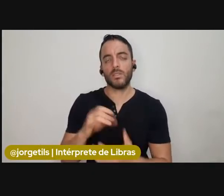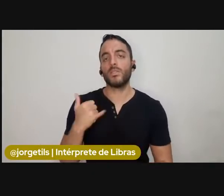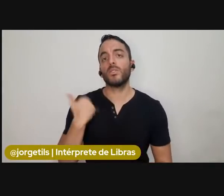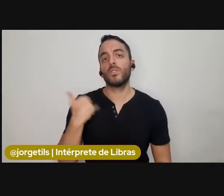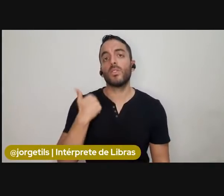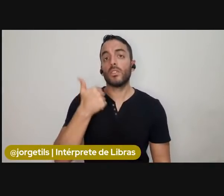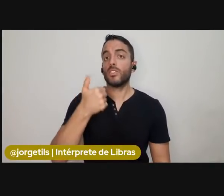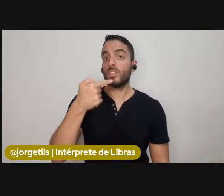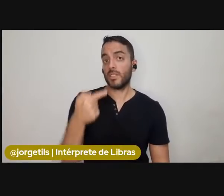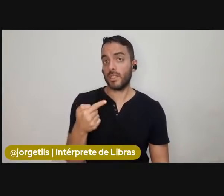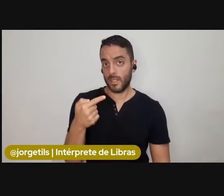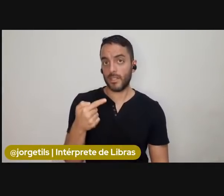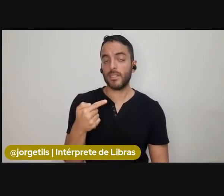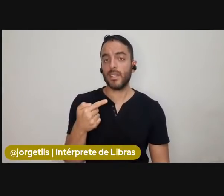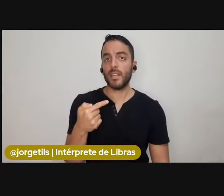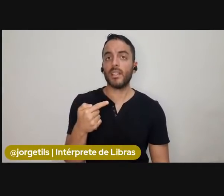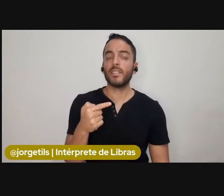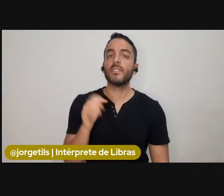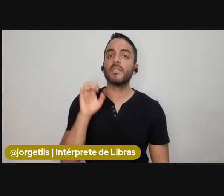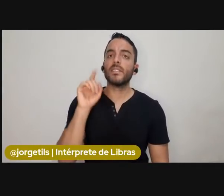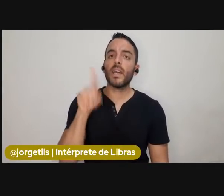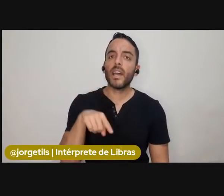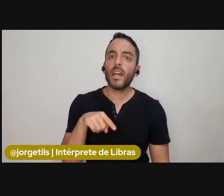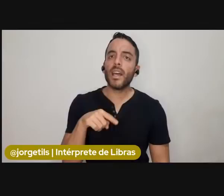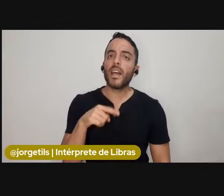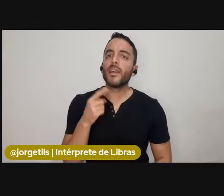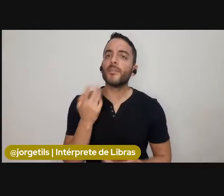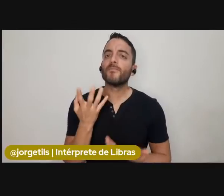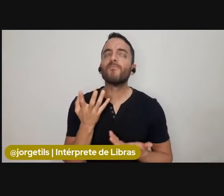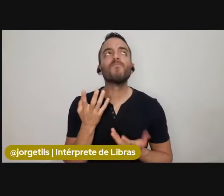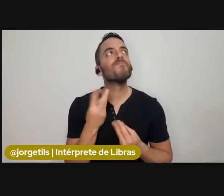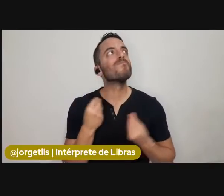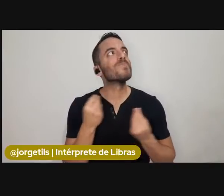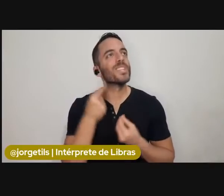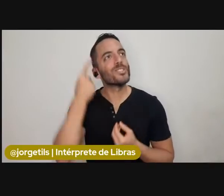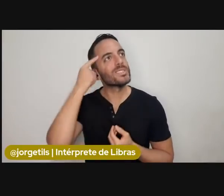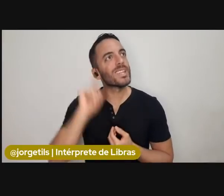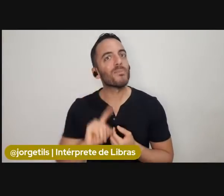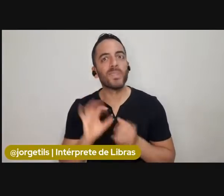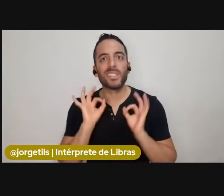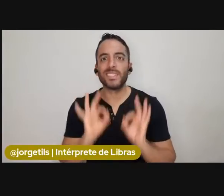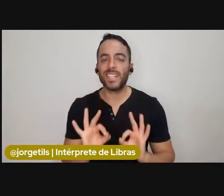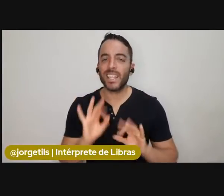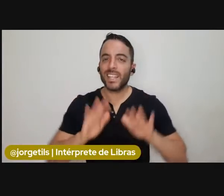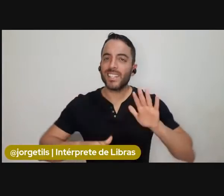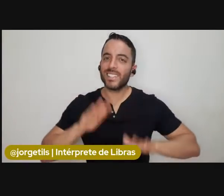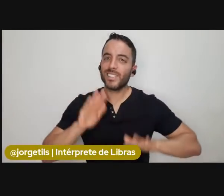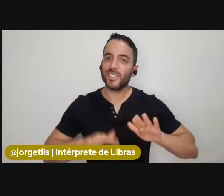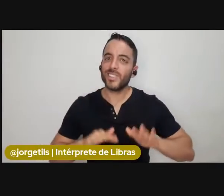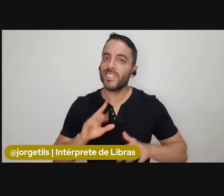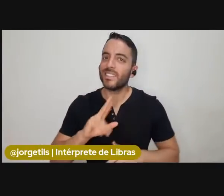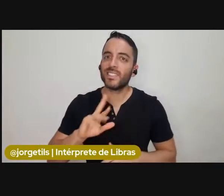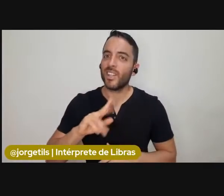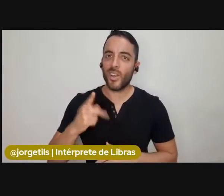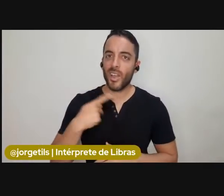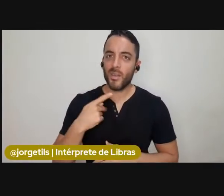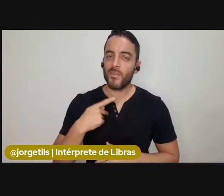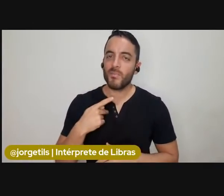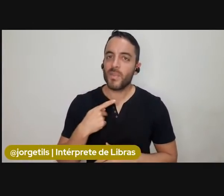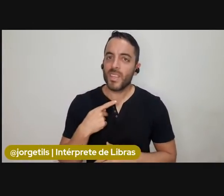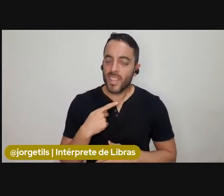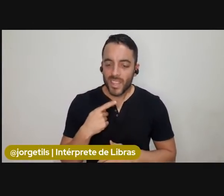na busca de uma... Eu não sabia direito, talvez não fosse a minha vocação, mas na busca de uma